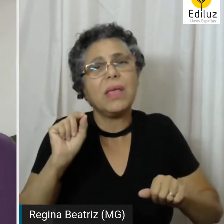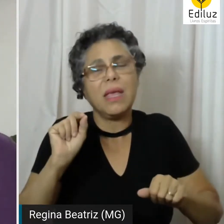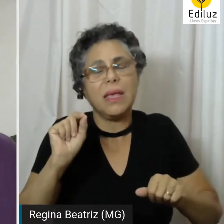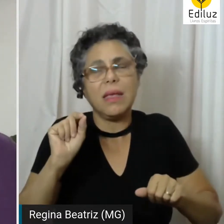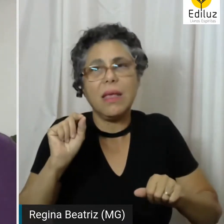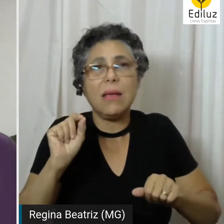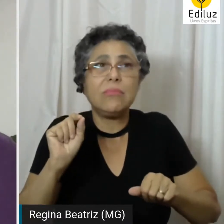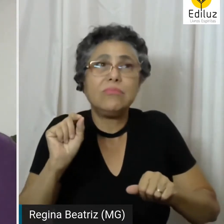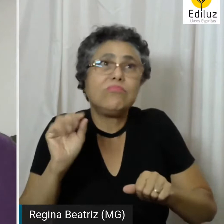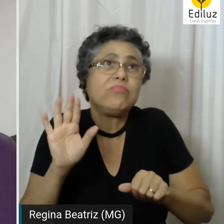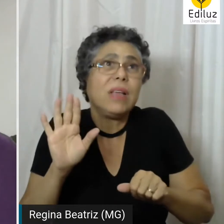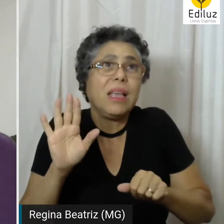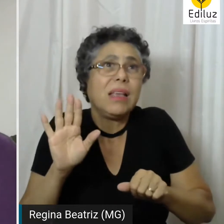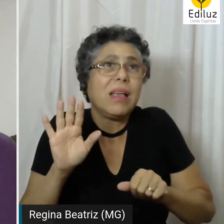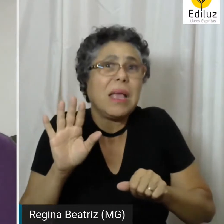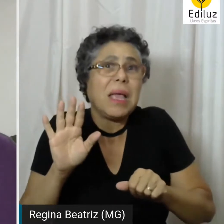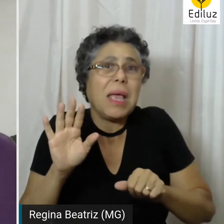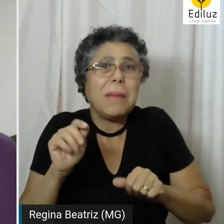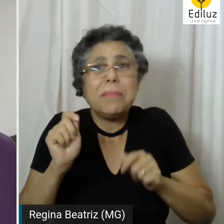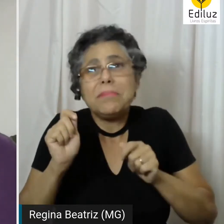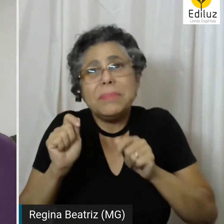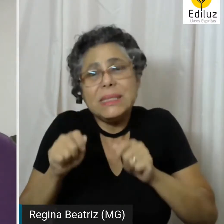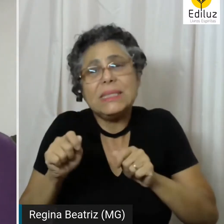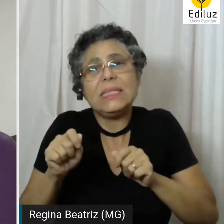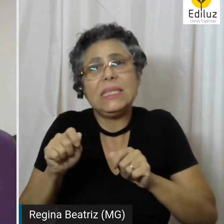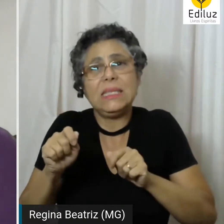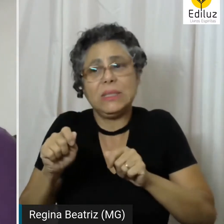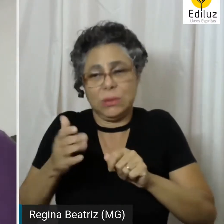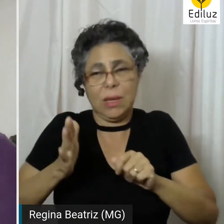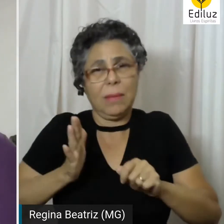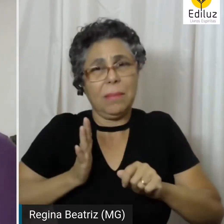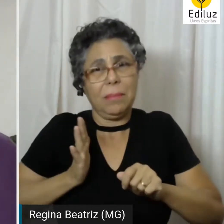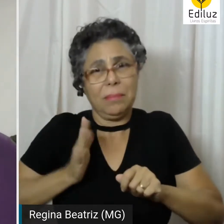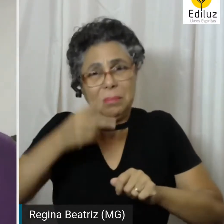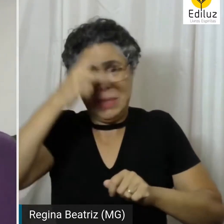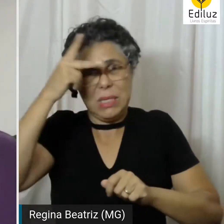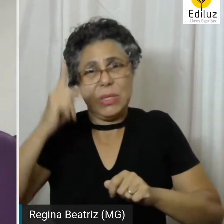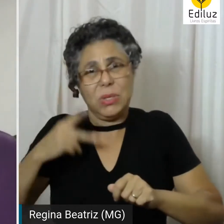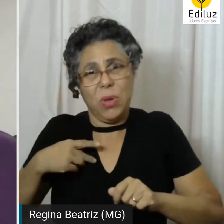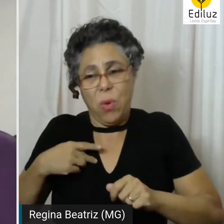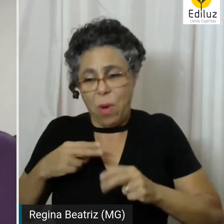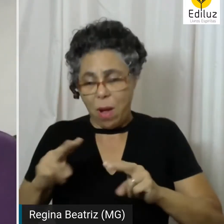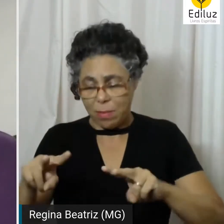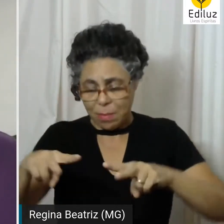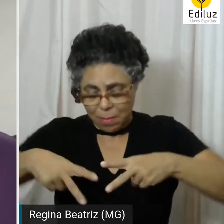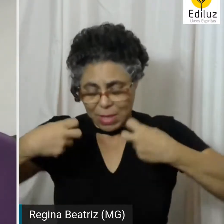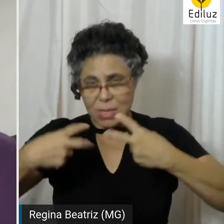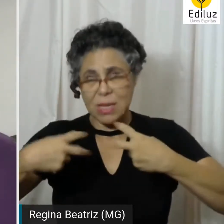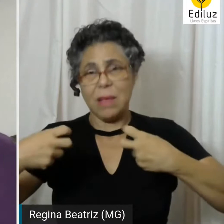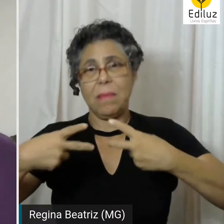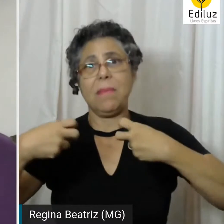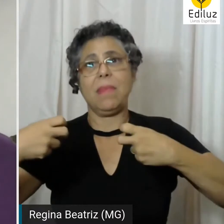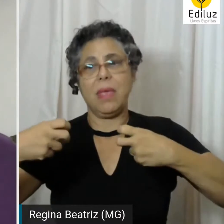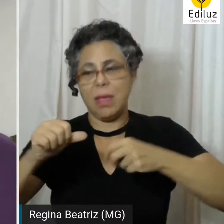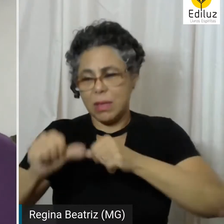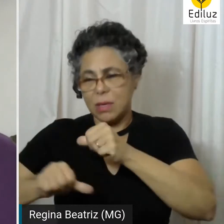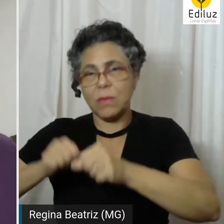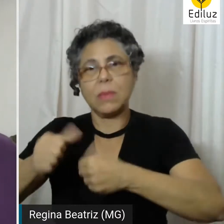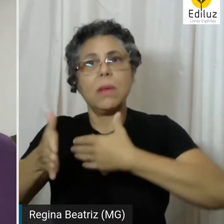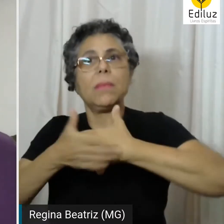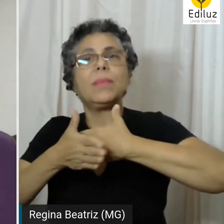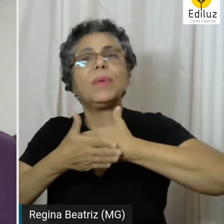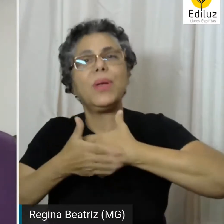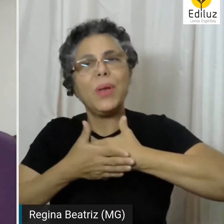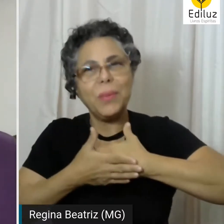paliativo. É preciso que o ser, percebendo-se num processo de transformação de si